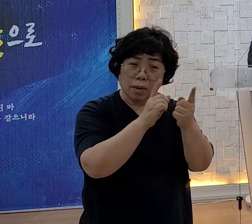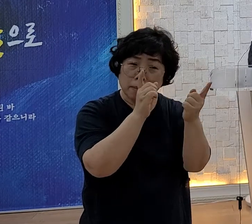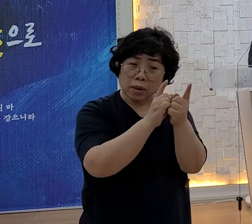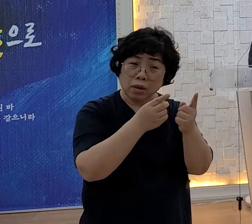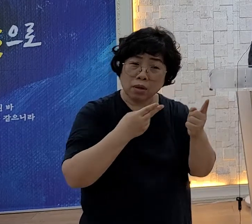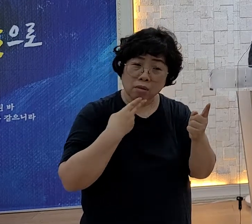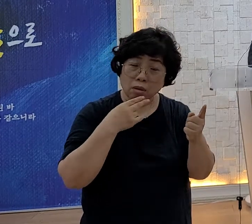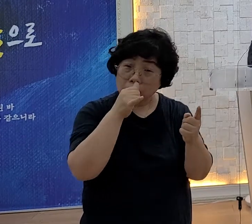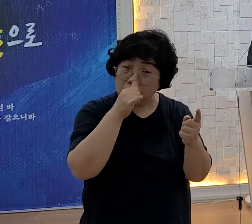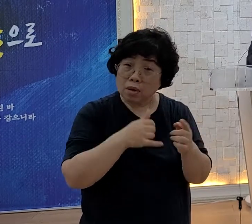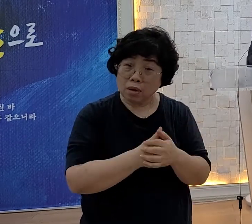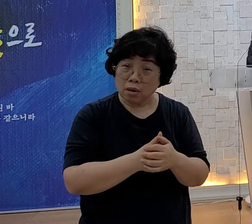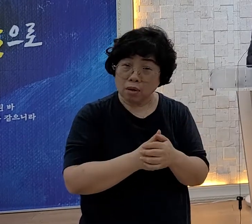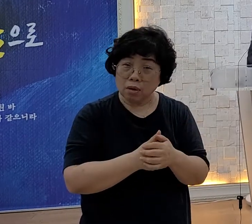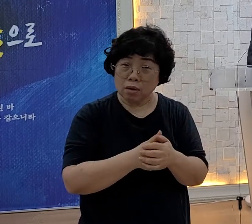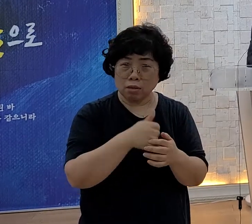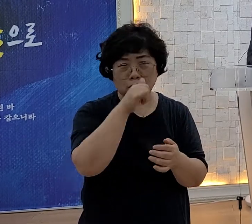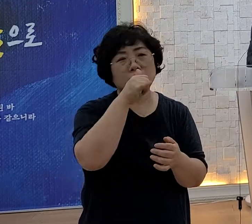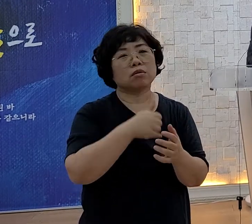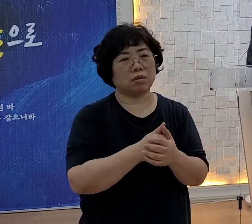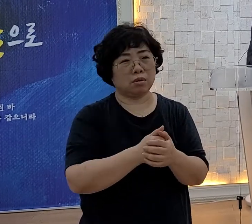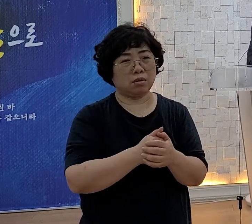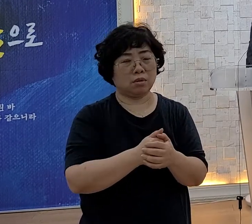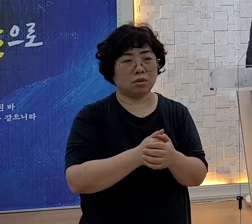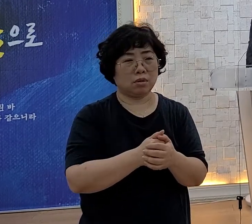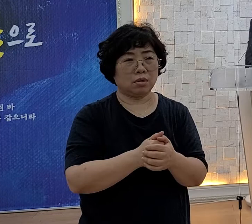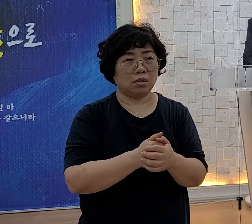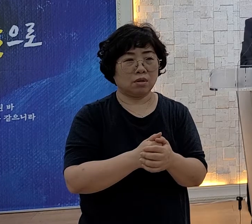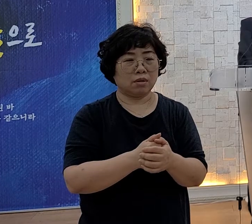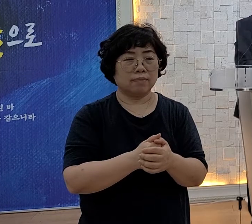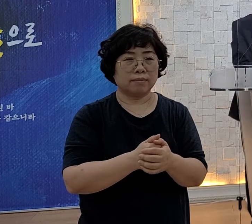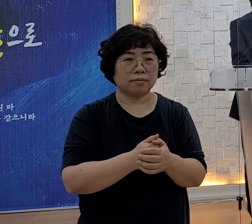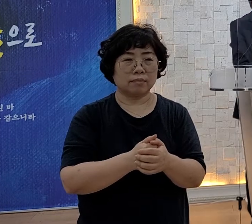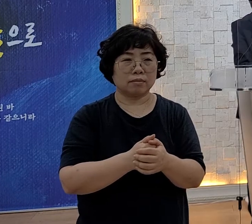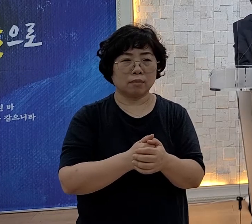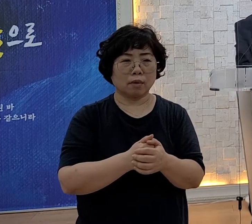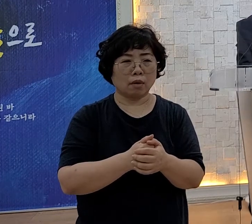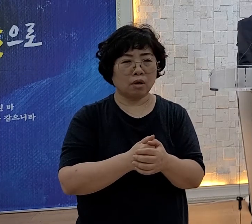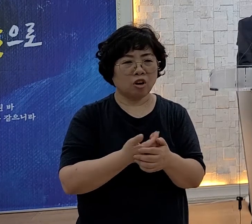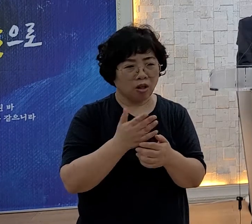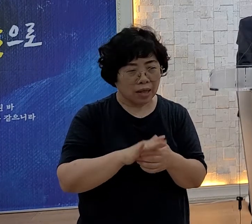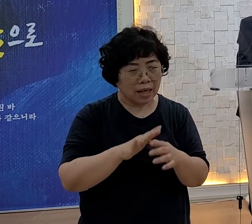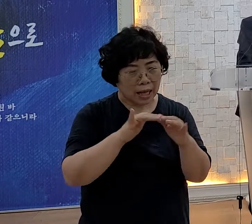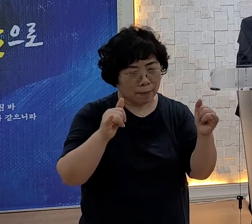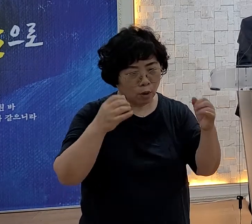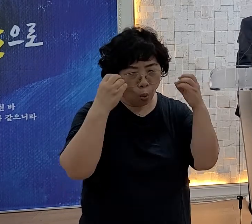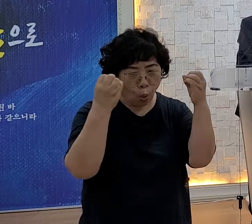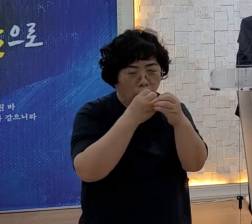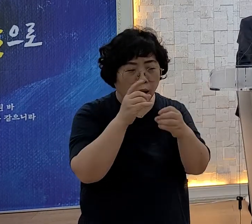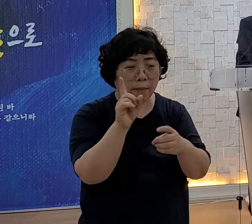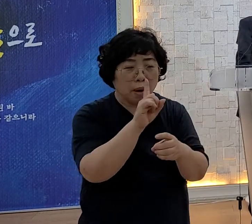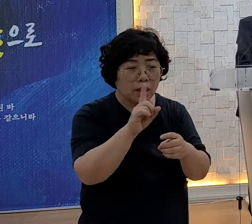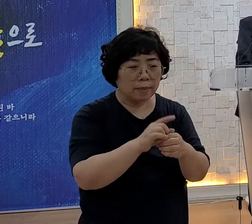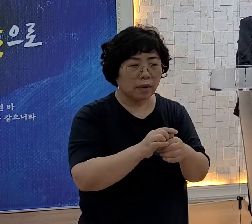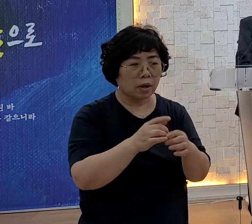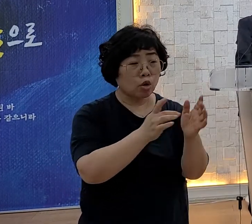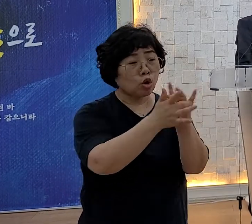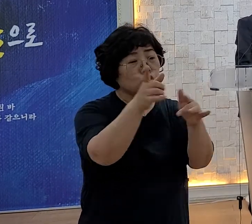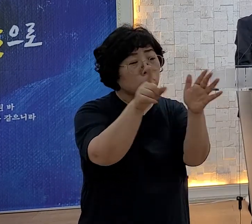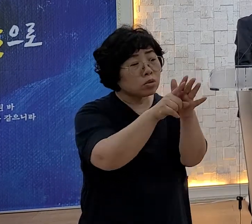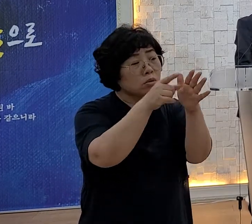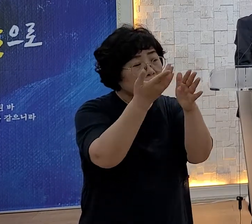당하죠. 여러분 여기서부터 우리가 조금 오해가 있어요. 내가 예수 믿는데 왜 어려움을 오나요? 그럴 건 뭐 하려고